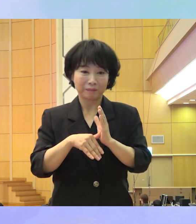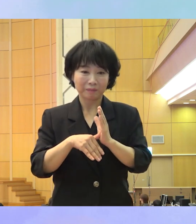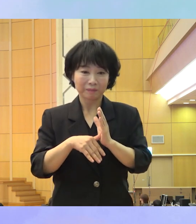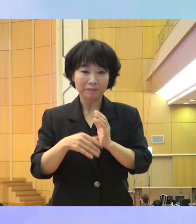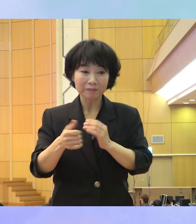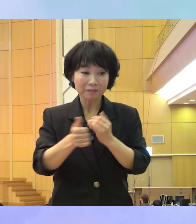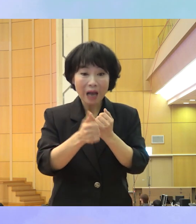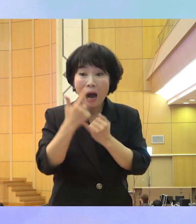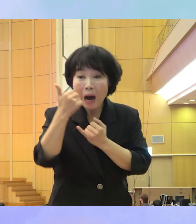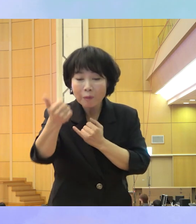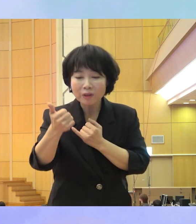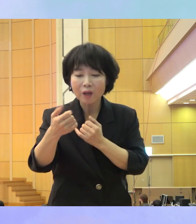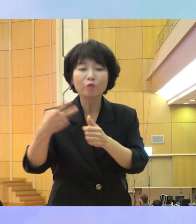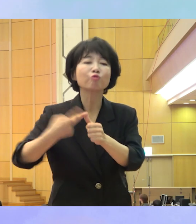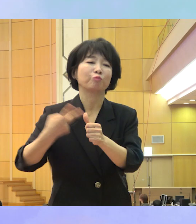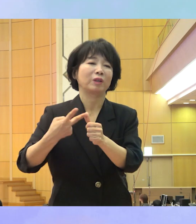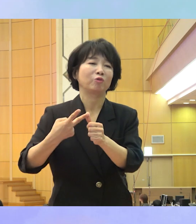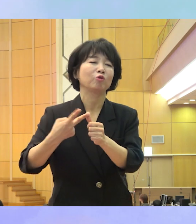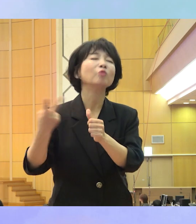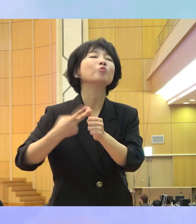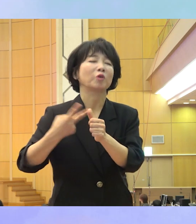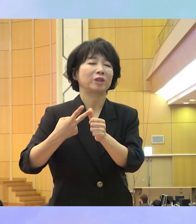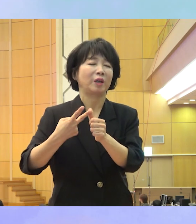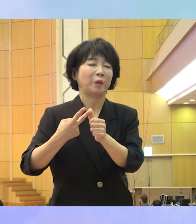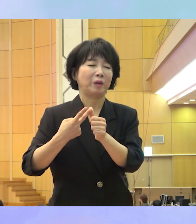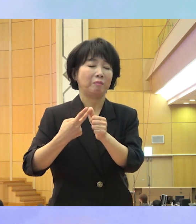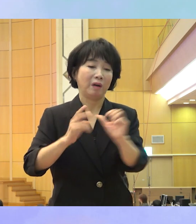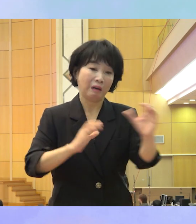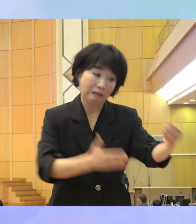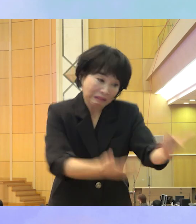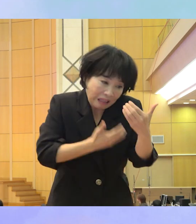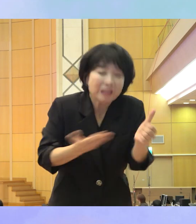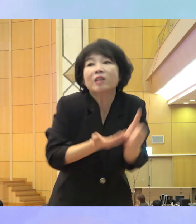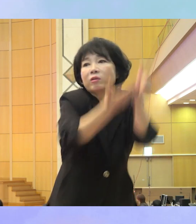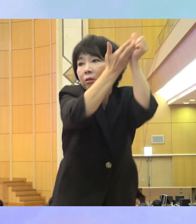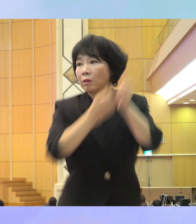재혼해가지고 너를 길렀는데 네가 어떻게 알았니? 이걸 천국에